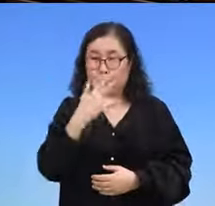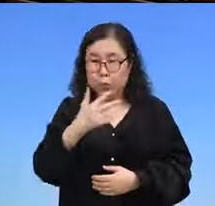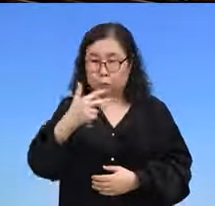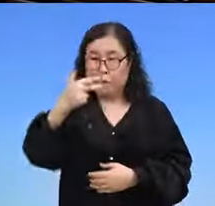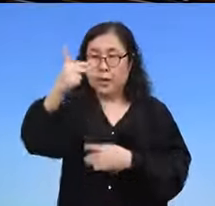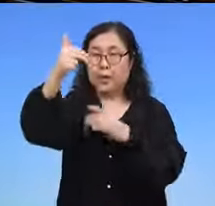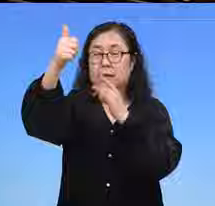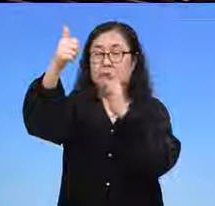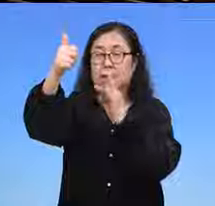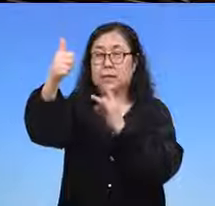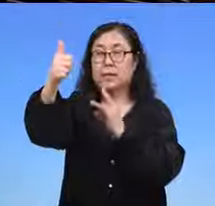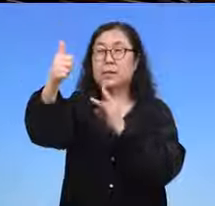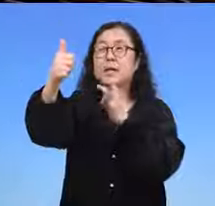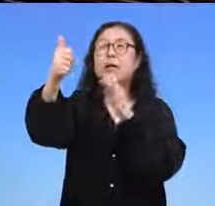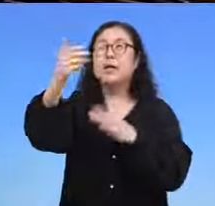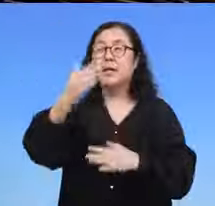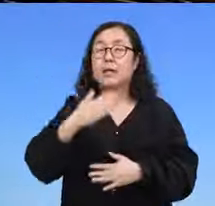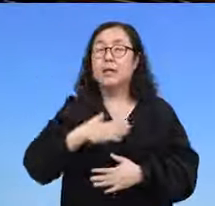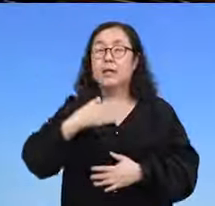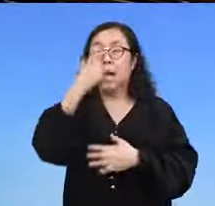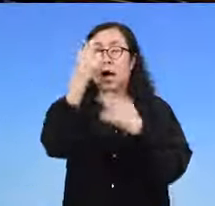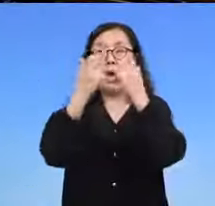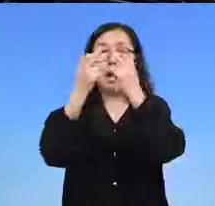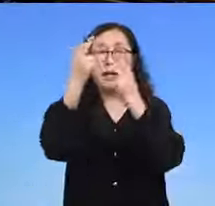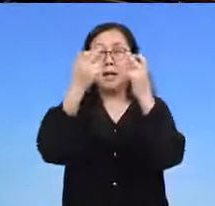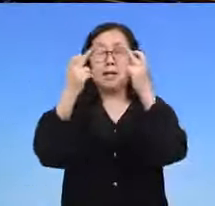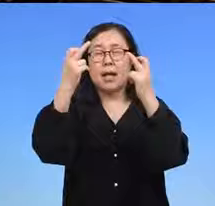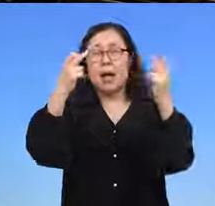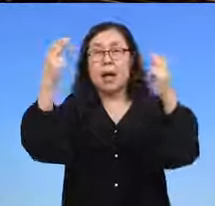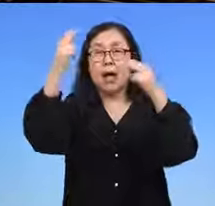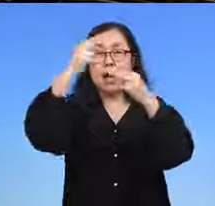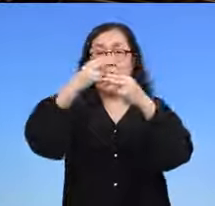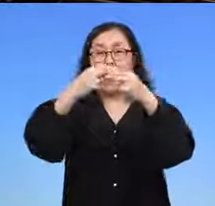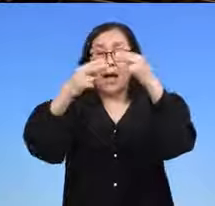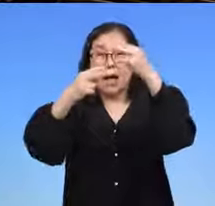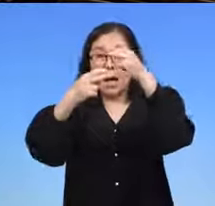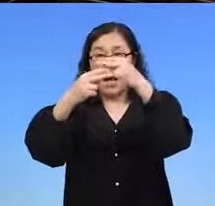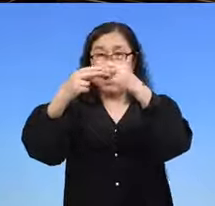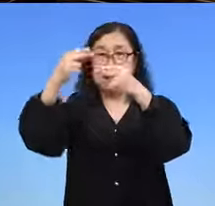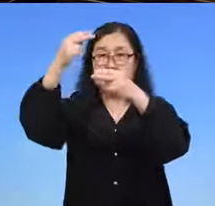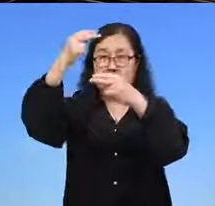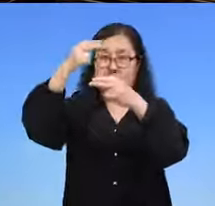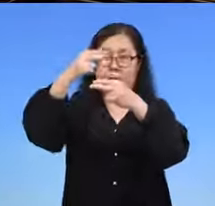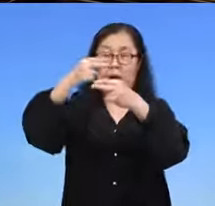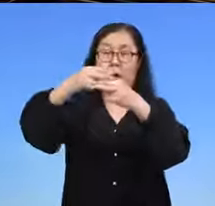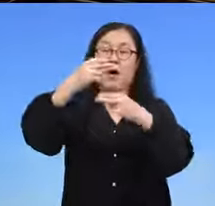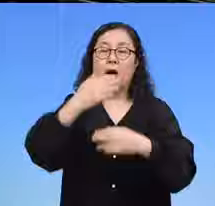오직 주만이 나의 산성,